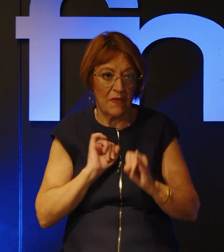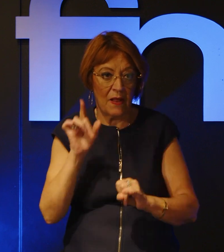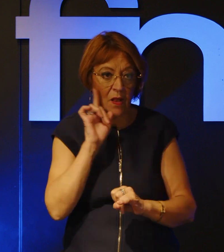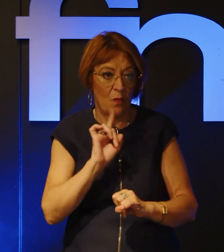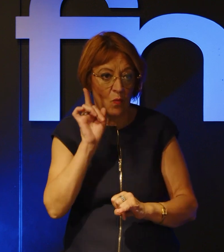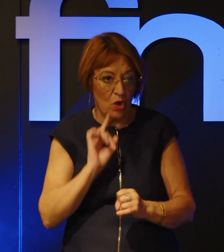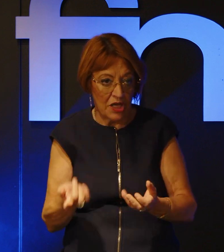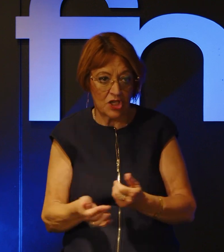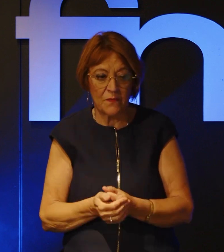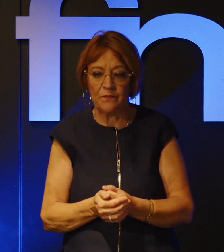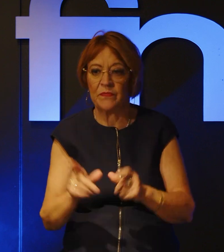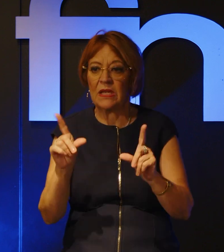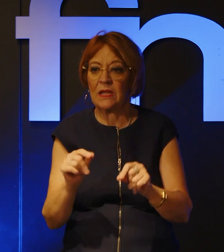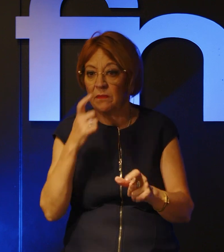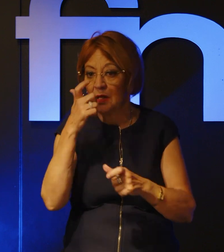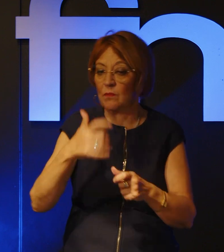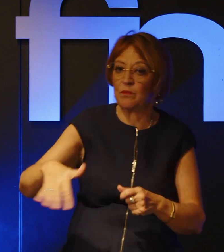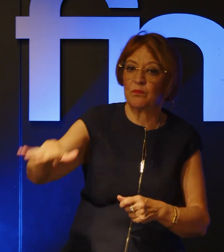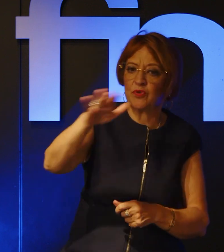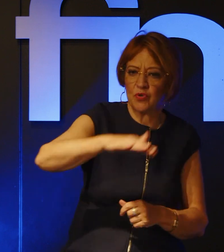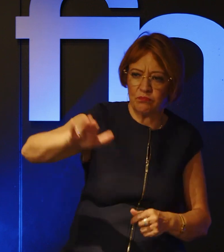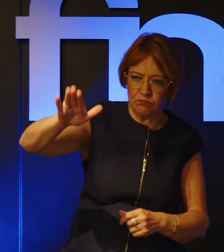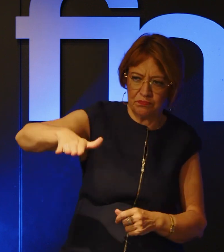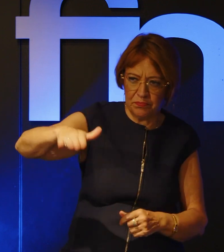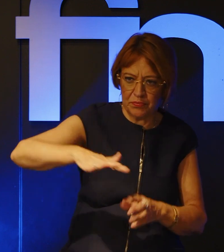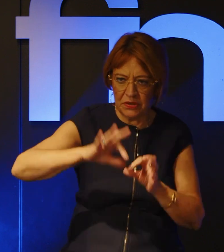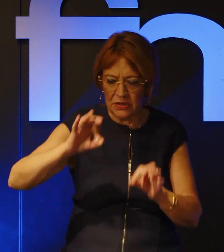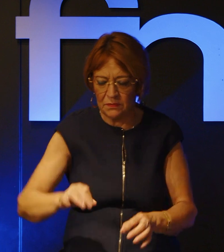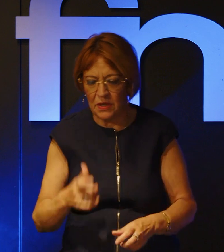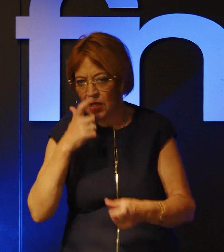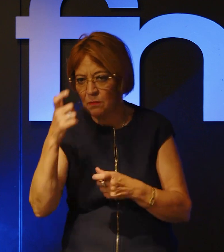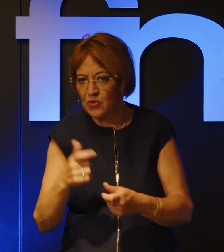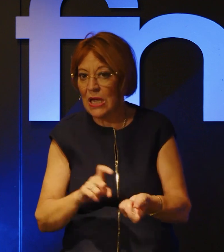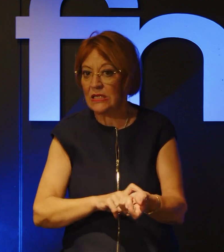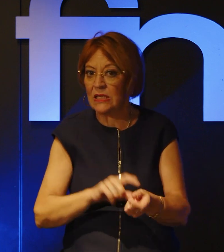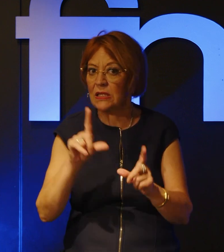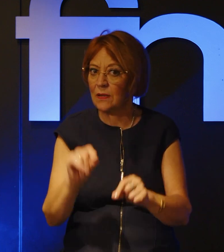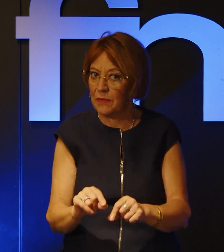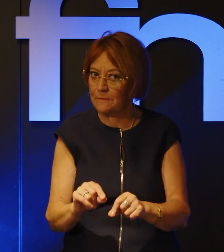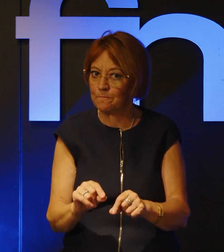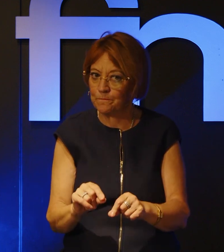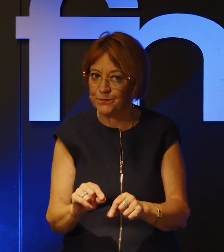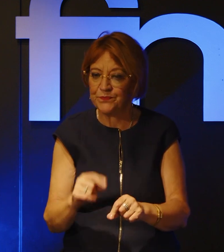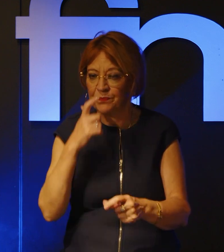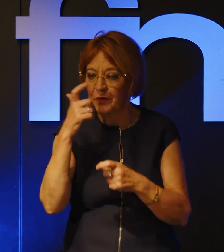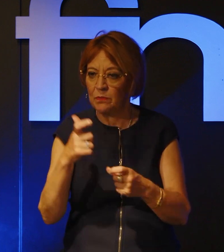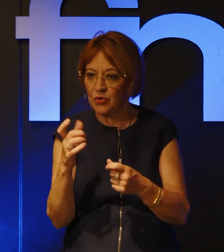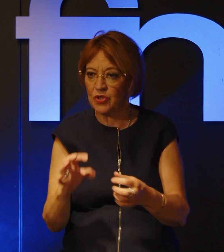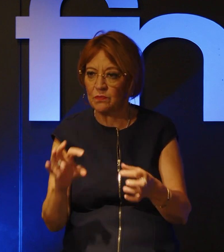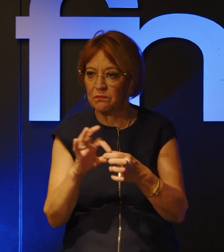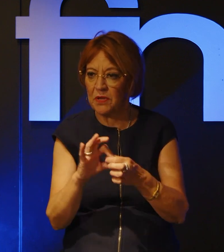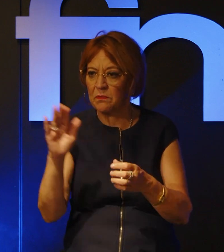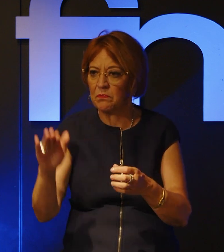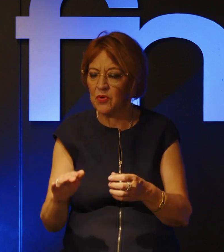mulheres das mulheres e de populações minorizadas também não só população racializada mas também a pessoas pertencentes a